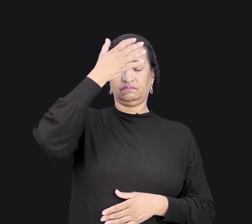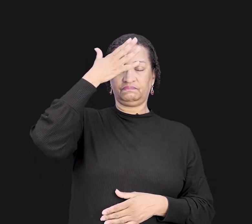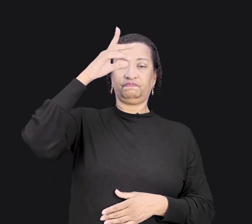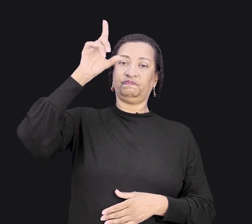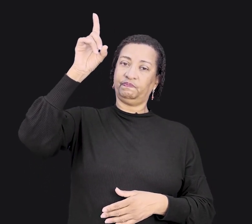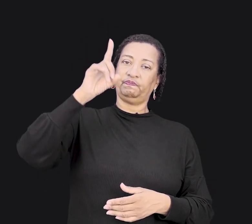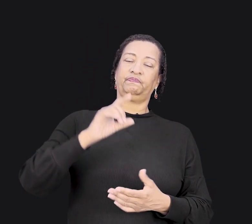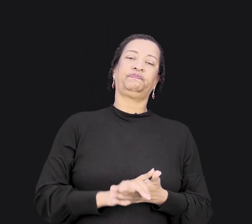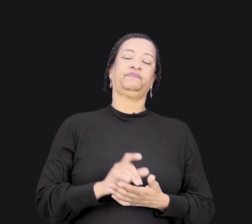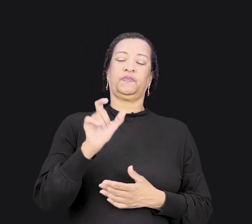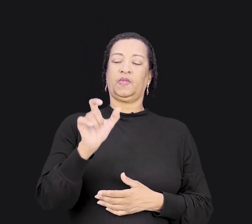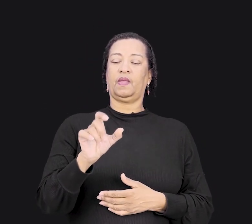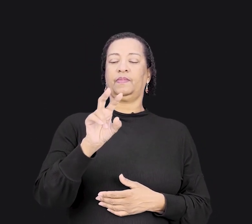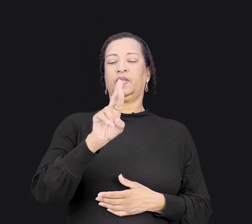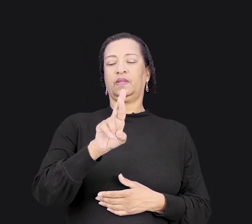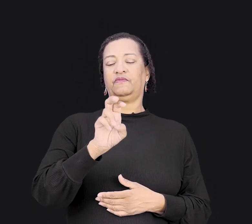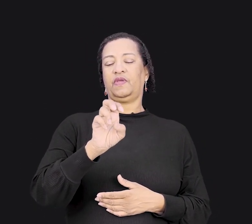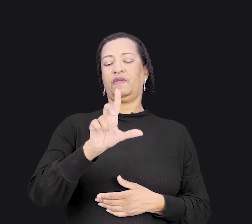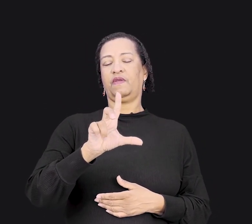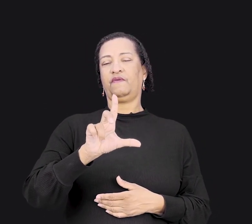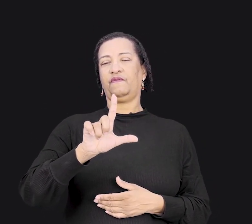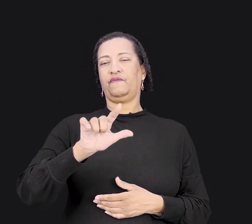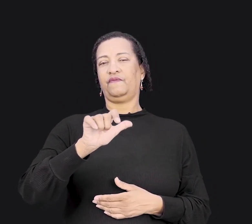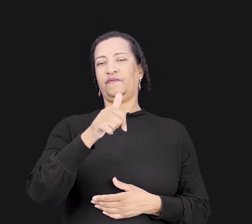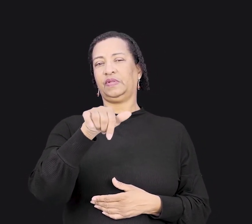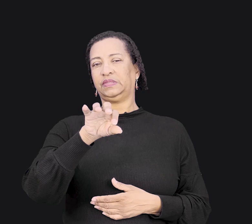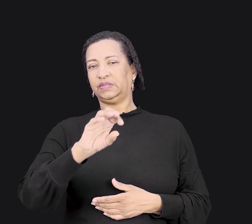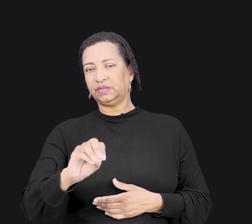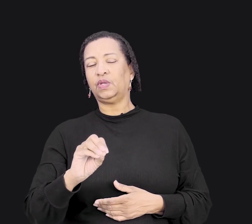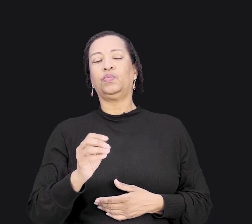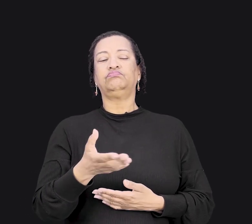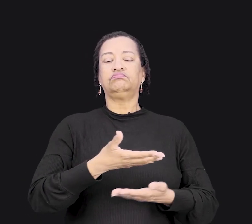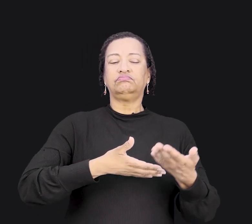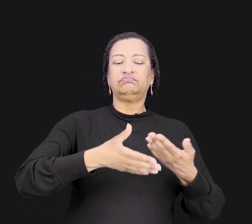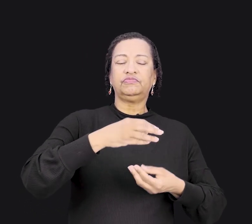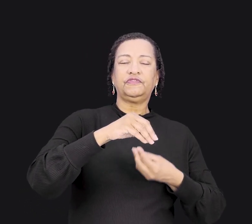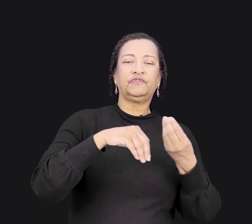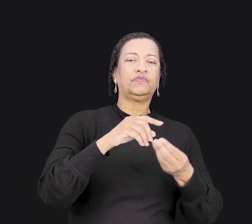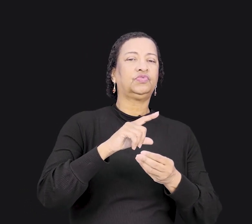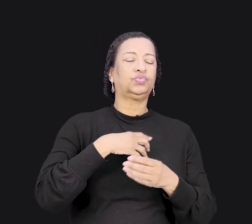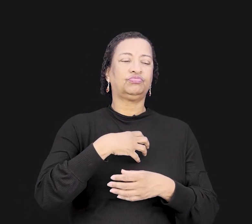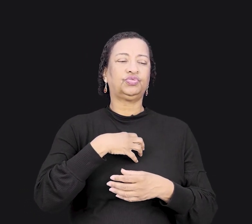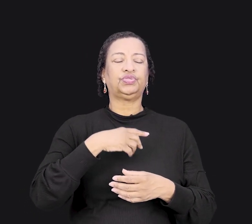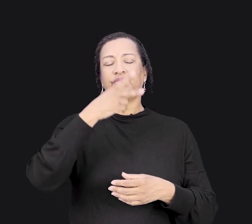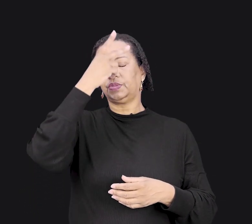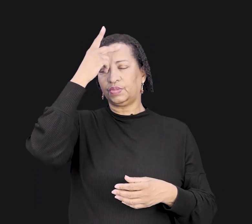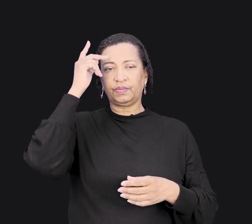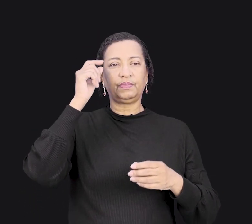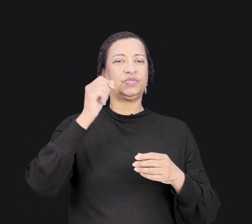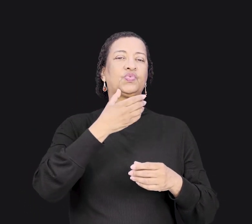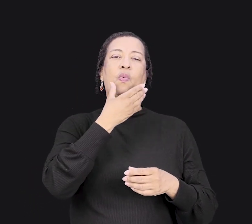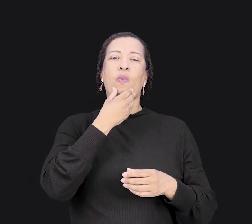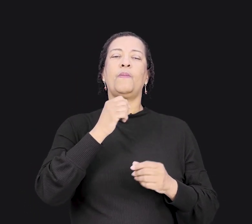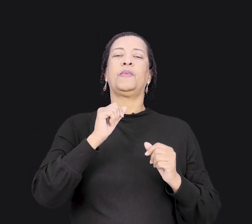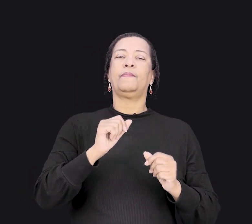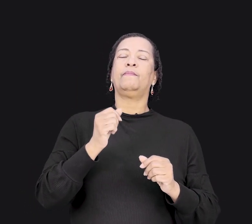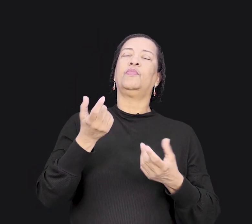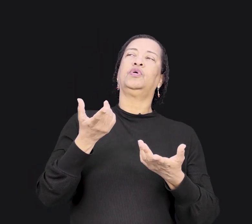A palavra revelação envolve todas as maneiras pelas quais um homem pode se comunicar com Deus. A palavra inspiração é um termo